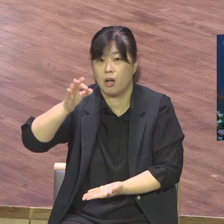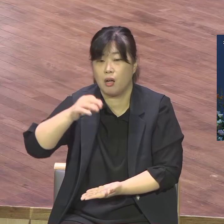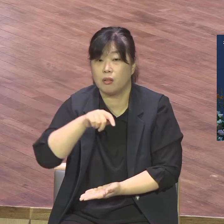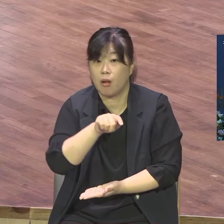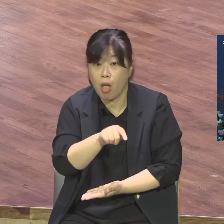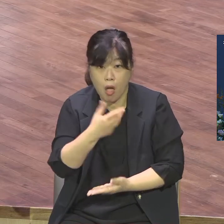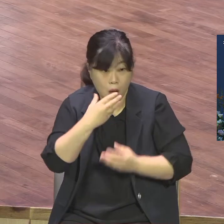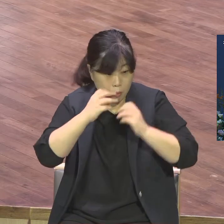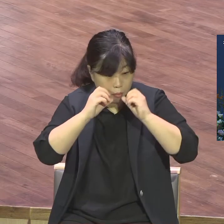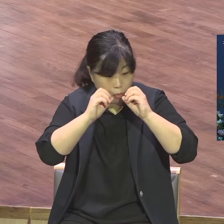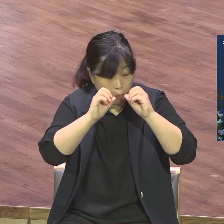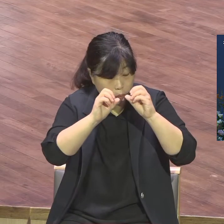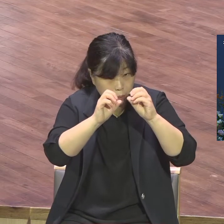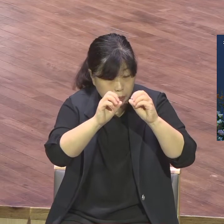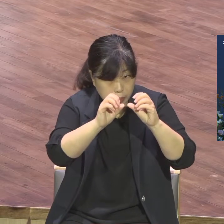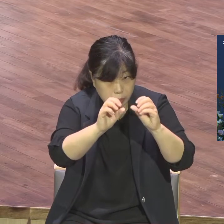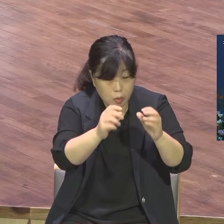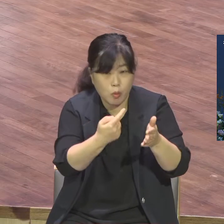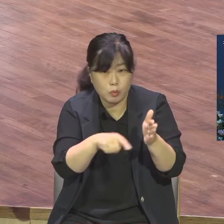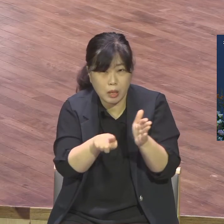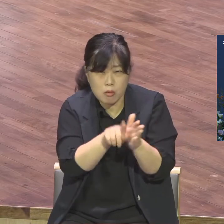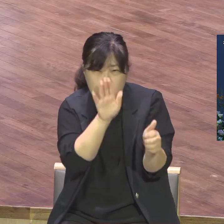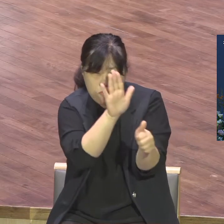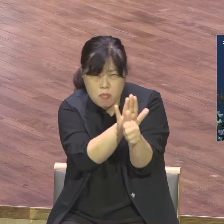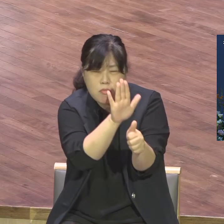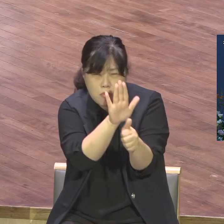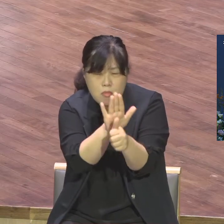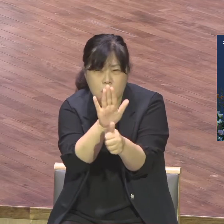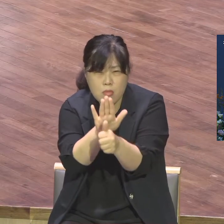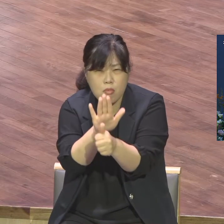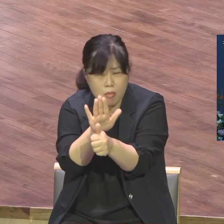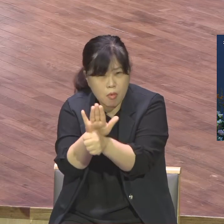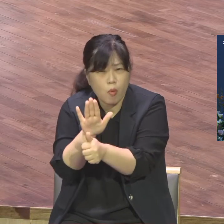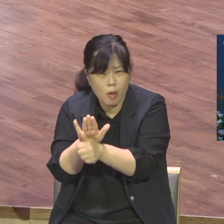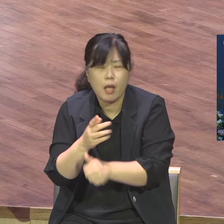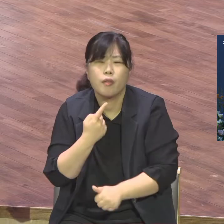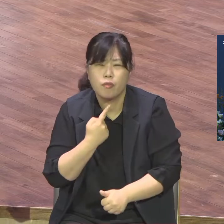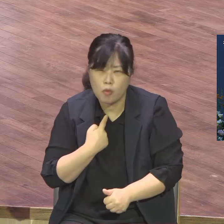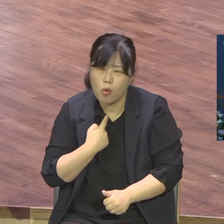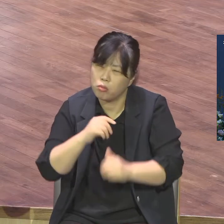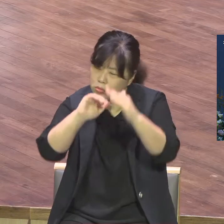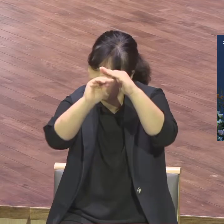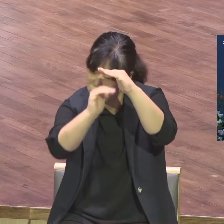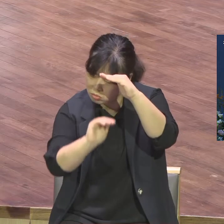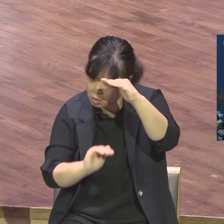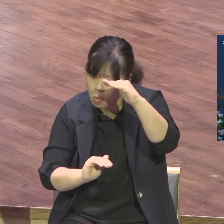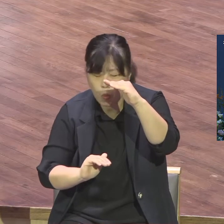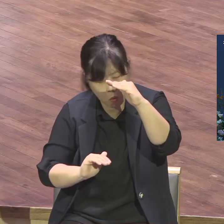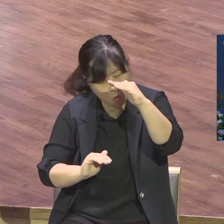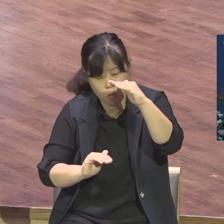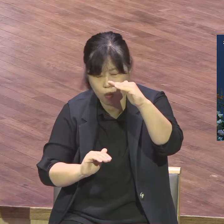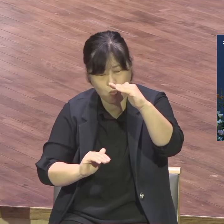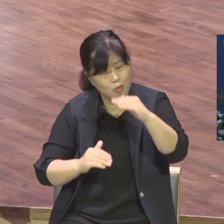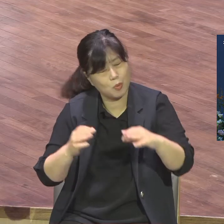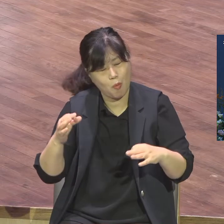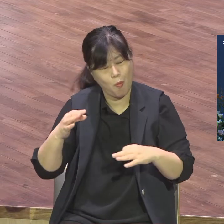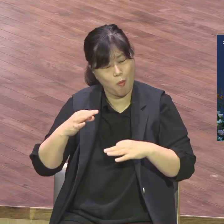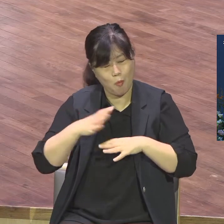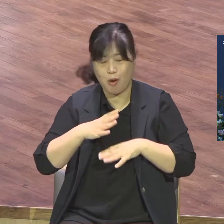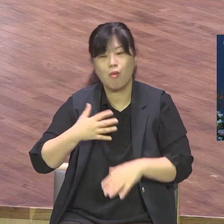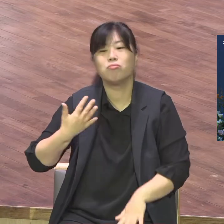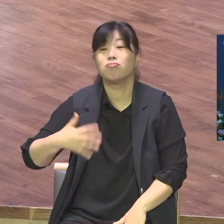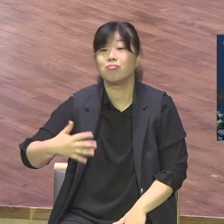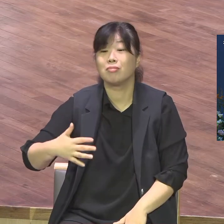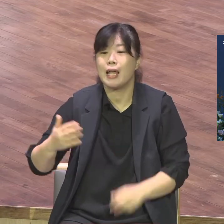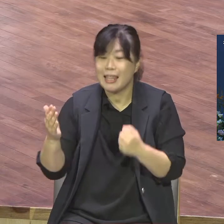이 이정표를 그야말로 다 찍었습니다. 이번에 로마서를 마무리하면서 로마서 16장 인물들을 좀 더